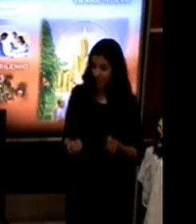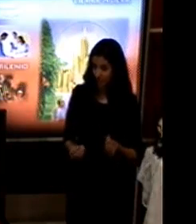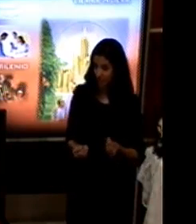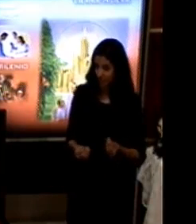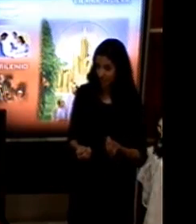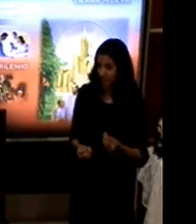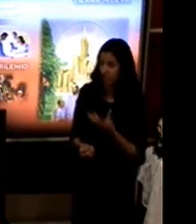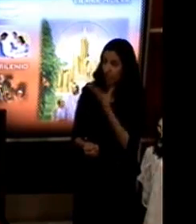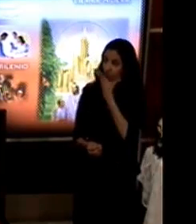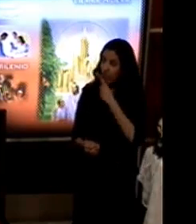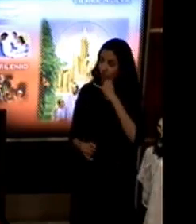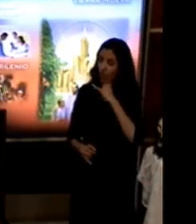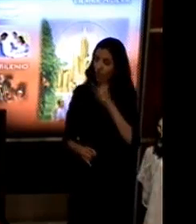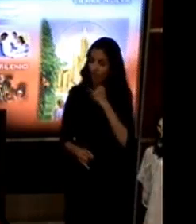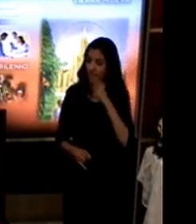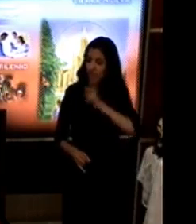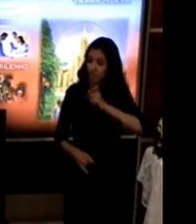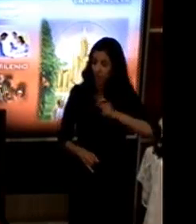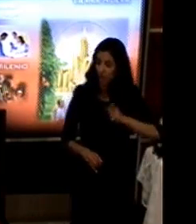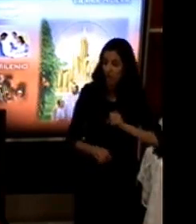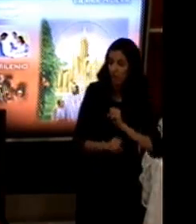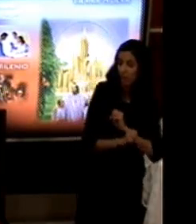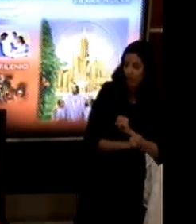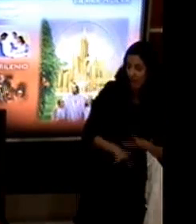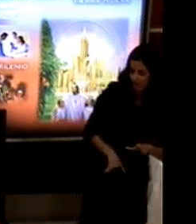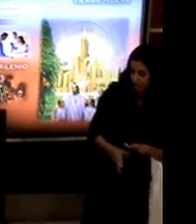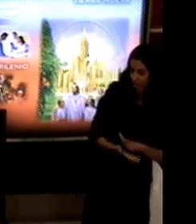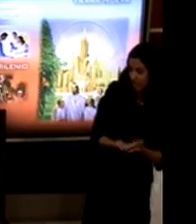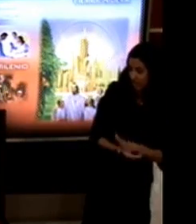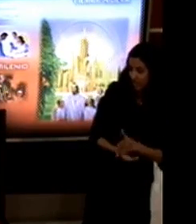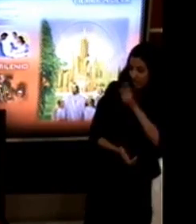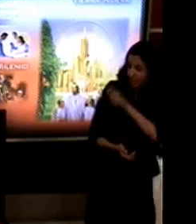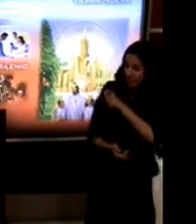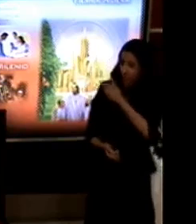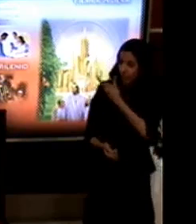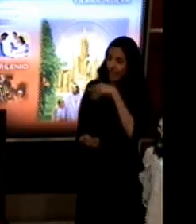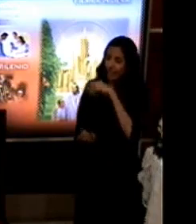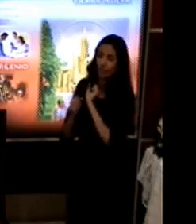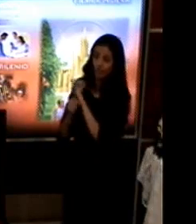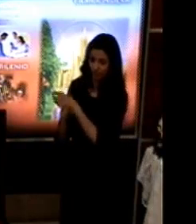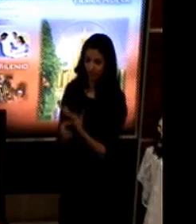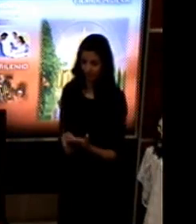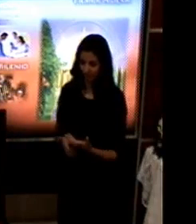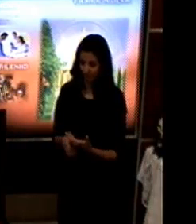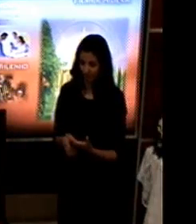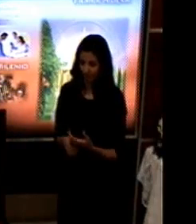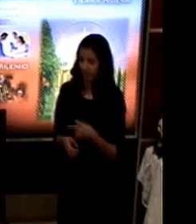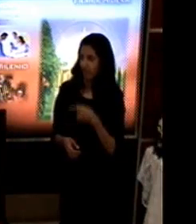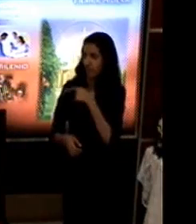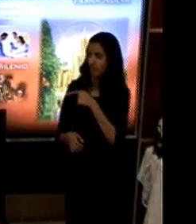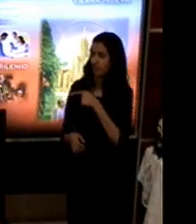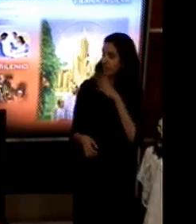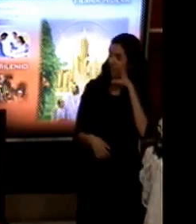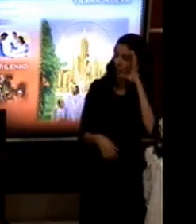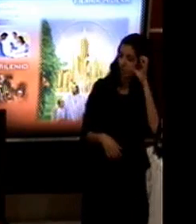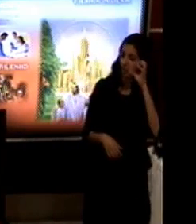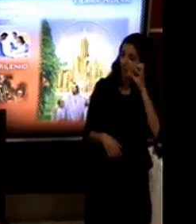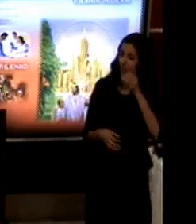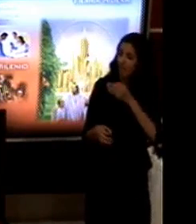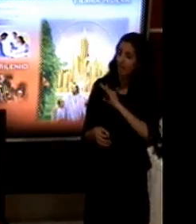Dios. Recuerdo, tuve que rendir mi examen de trigonometría y el examen cayó en